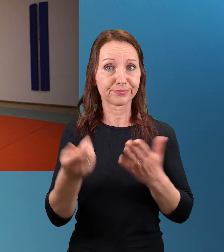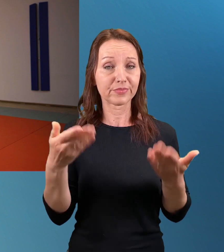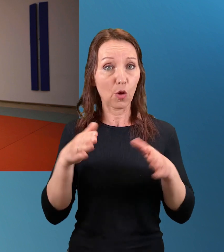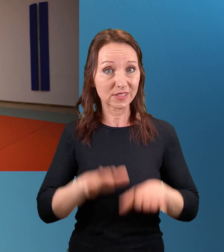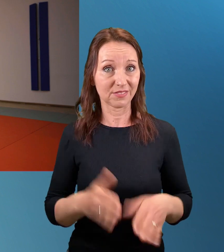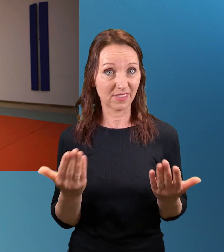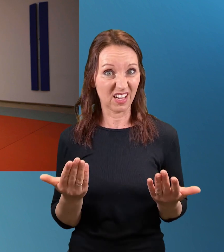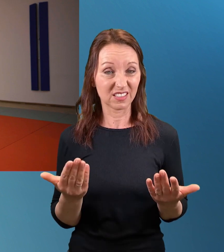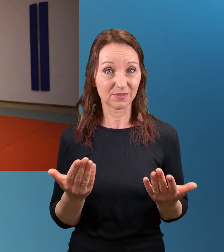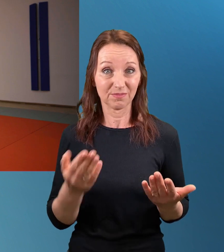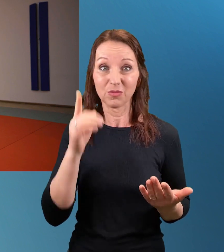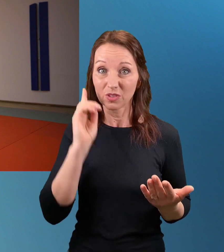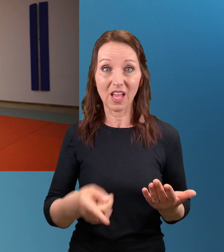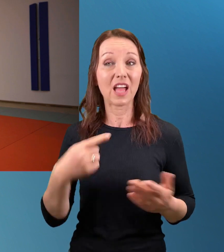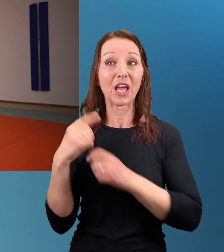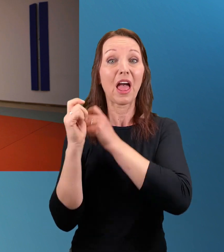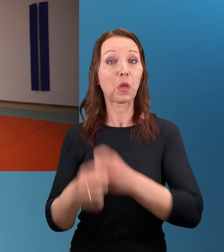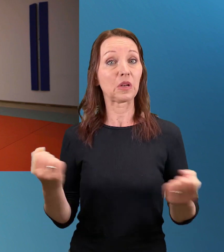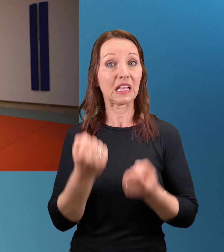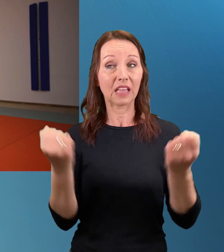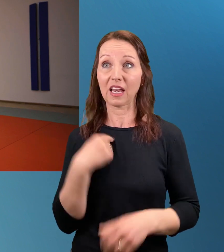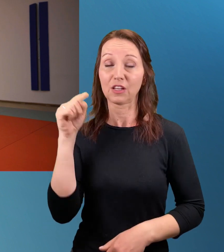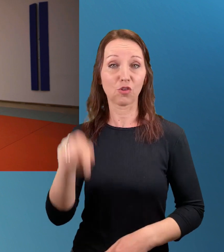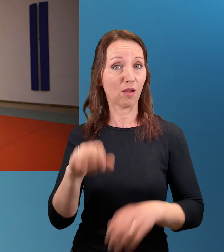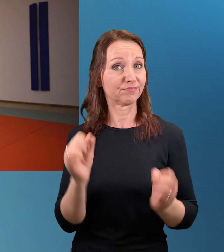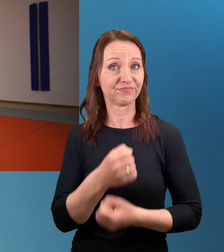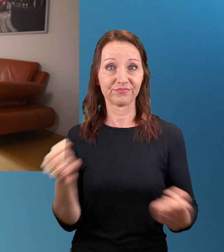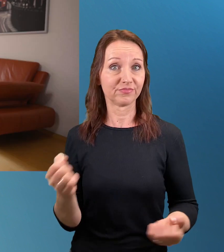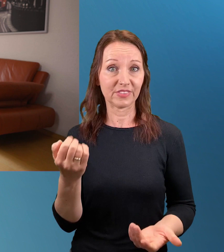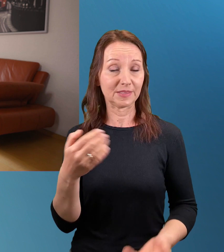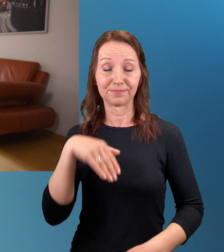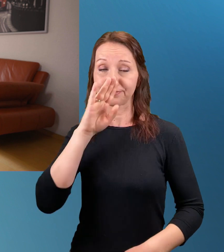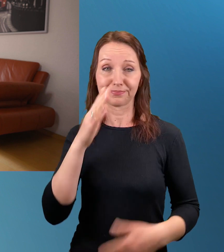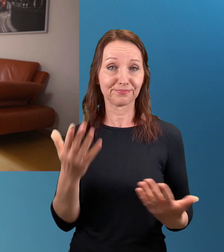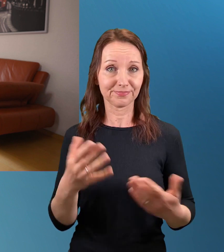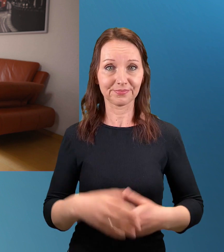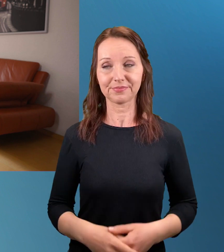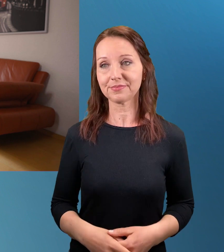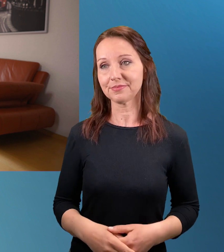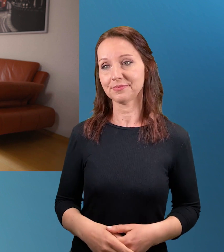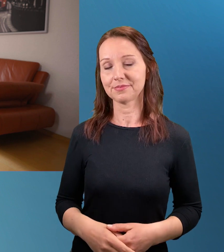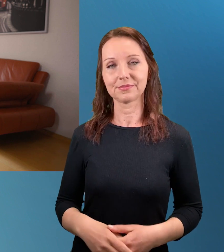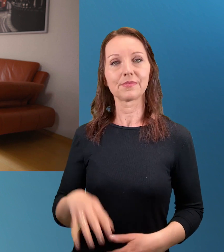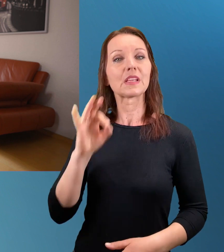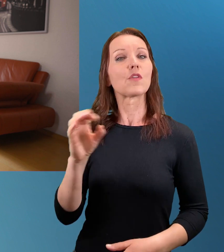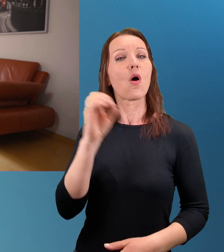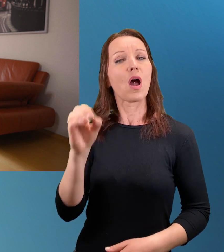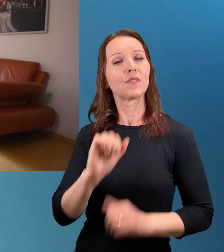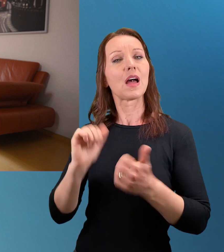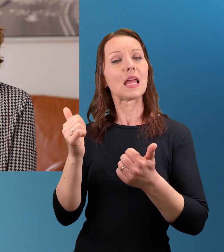dass wir dann nicht ins Judo-Training konnten. Welche Rolle spielt Selbstständigkeit in Olivers Leben?